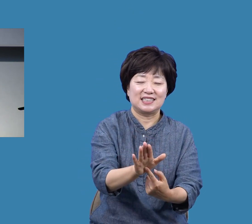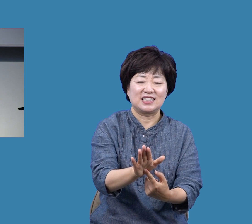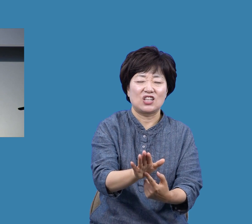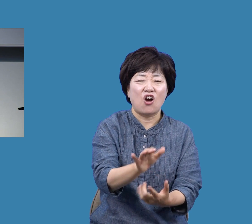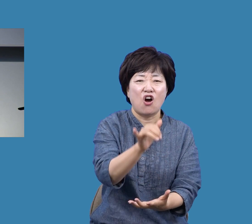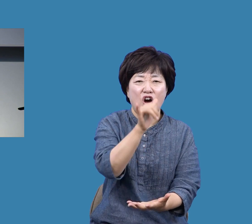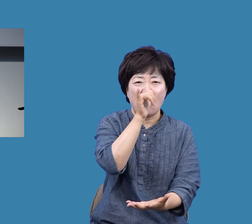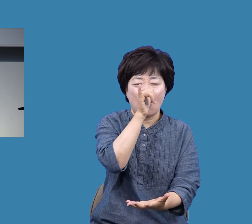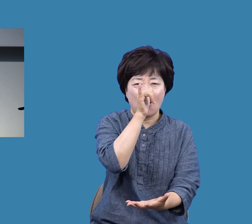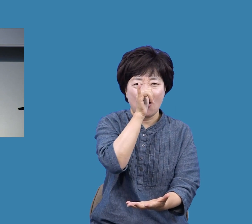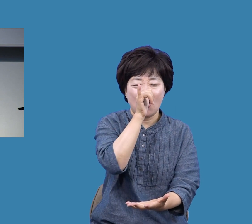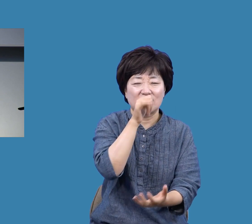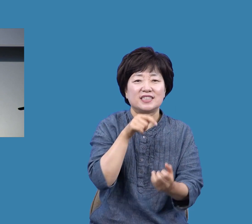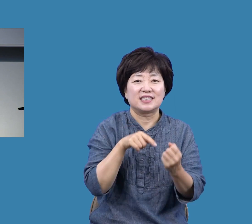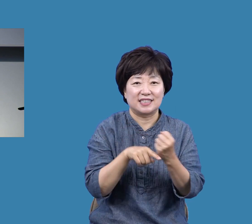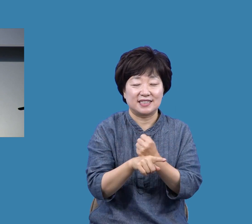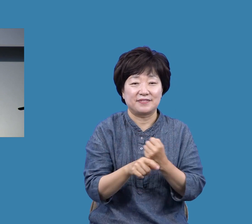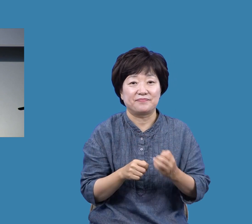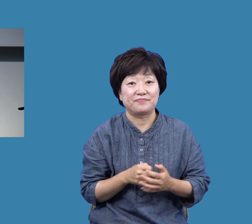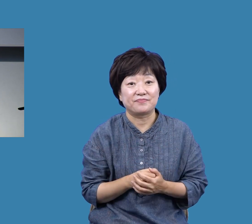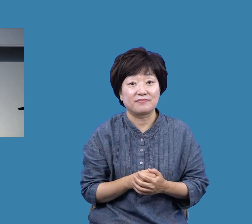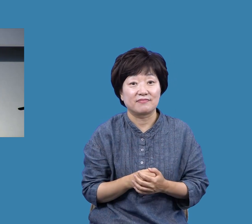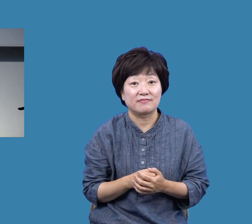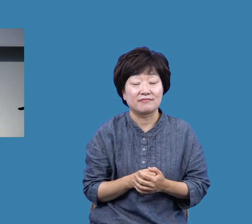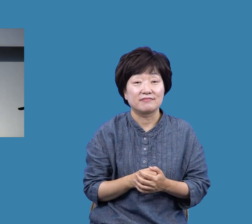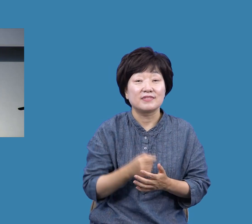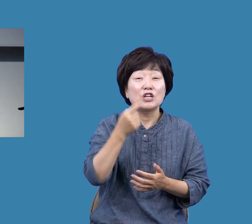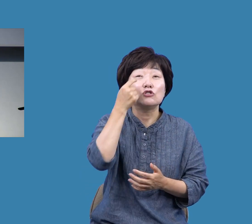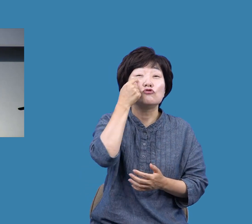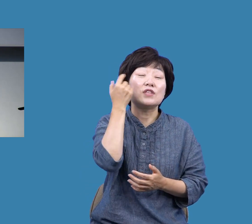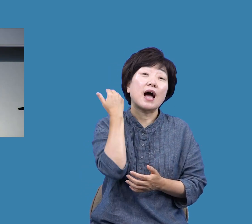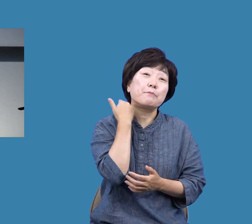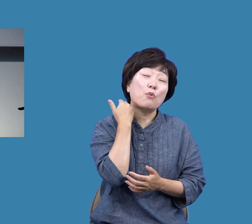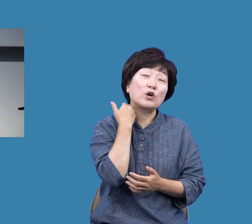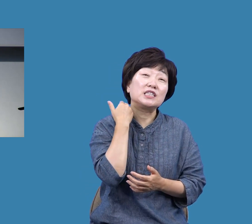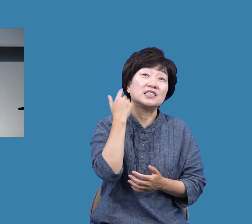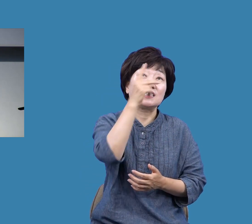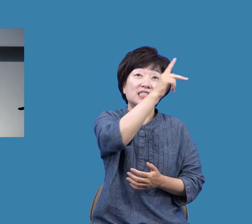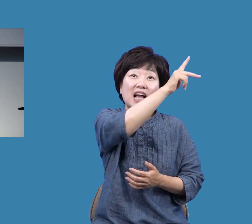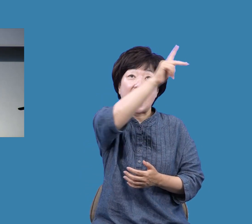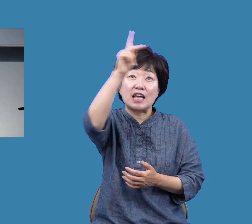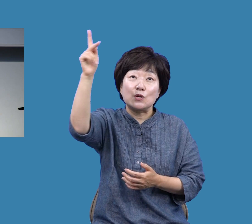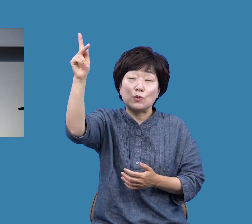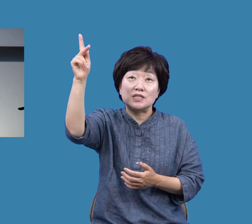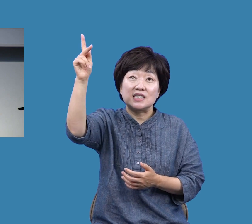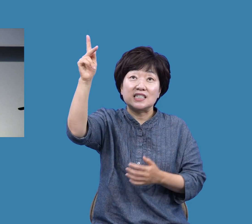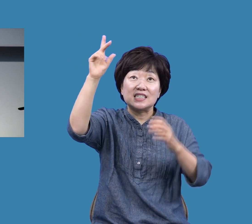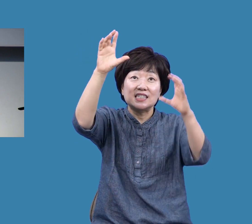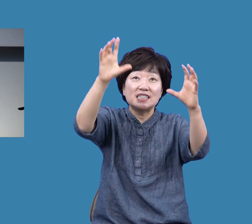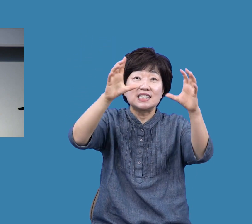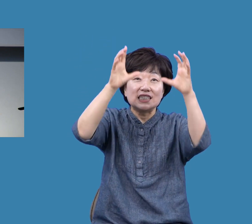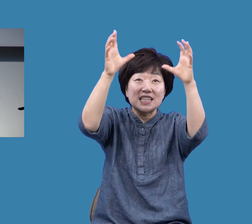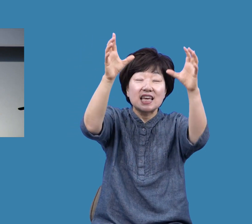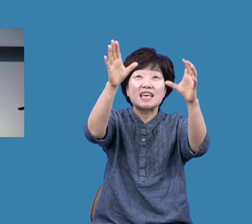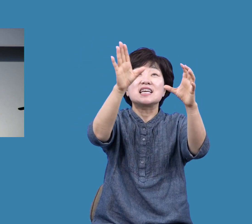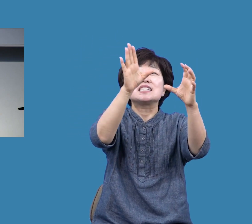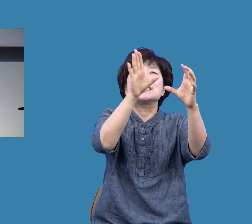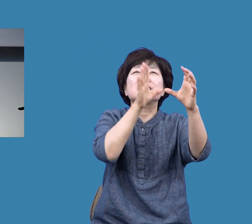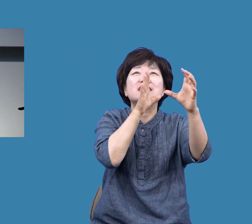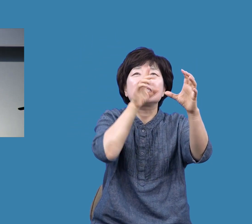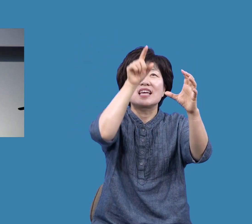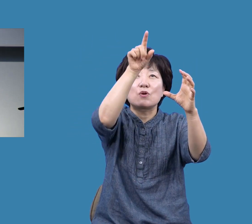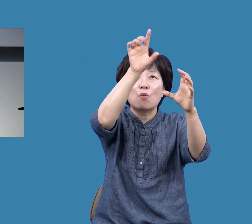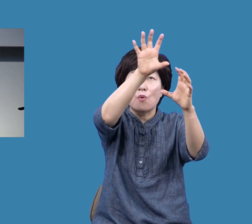딴짓하고 있다는 거예요. 그런데 이 보이지 않는 세계에 영적인 세계의 실체로 대응하는